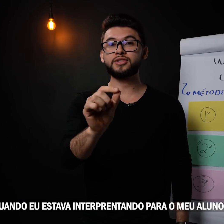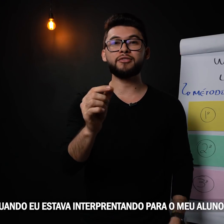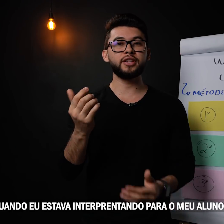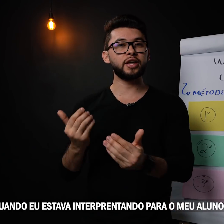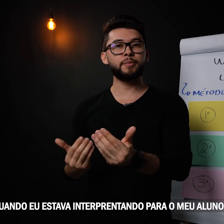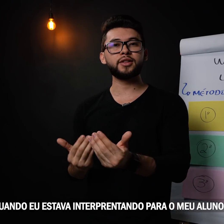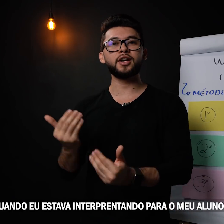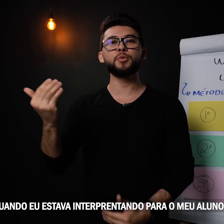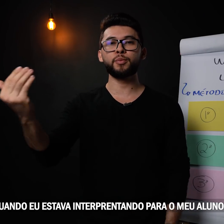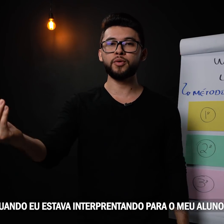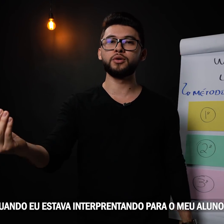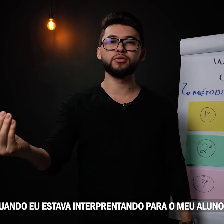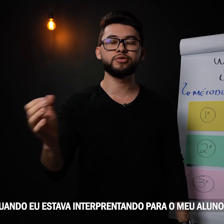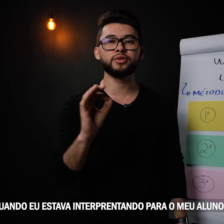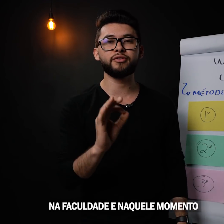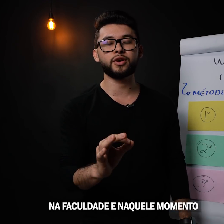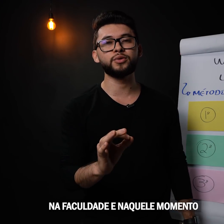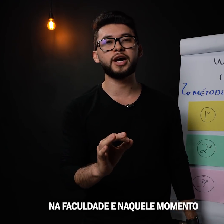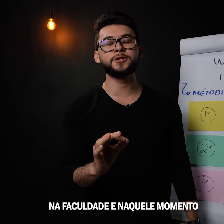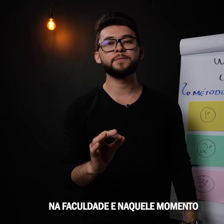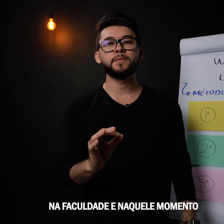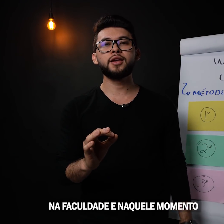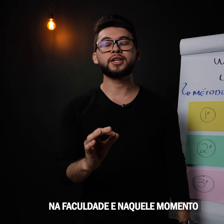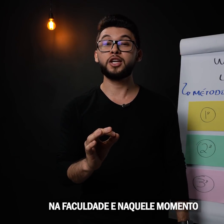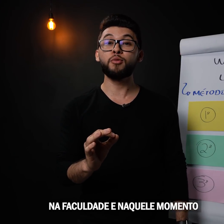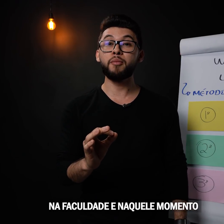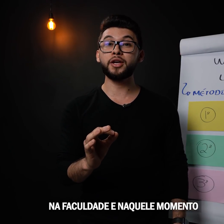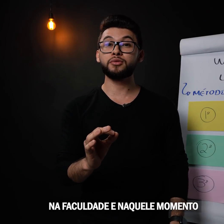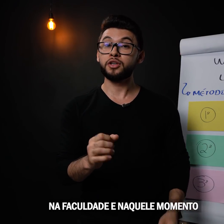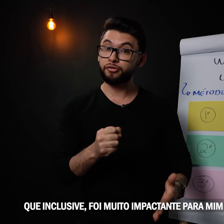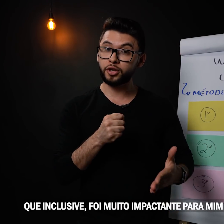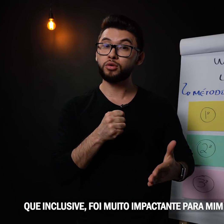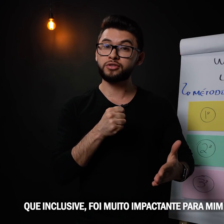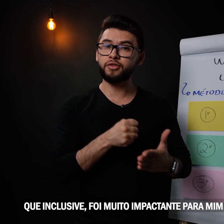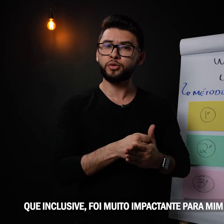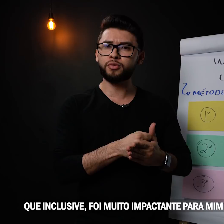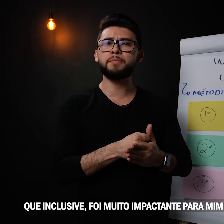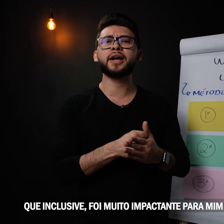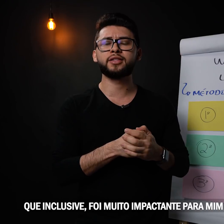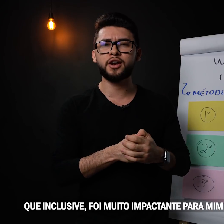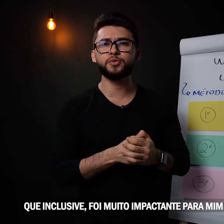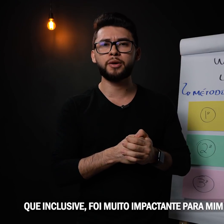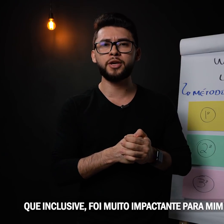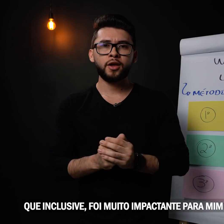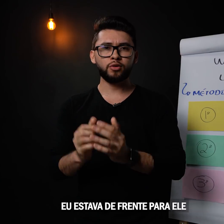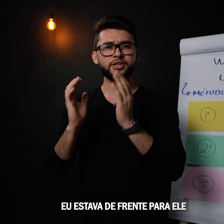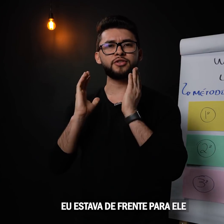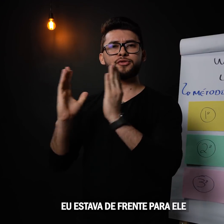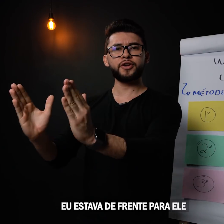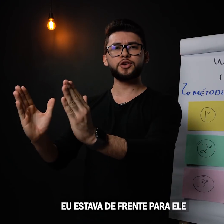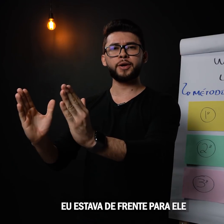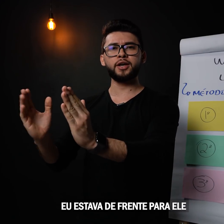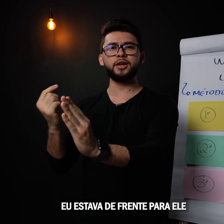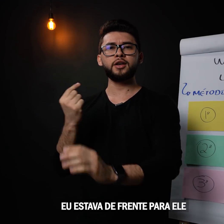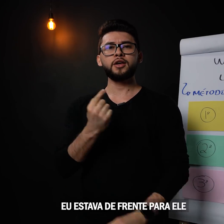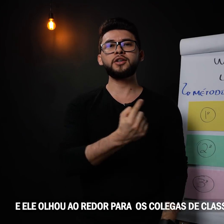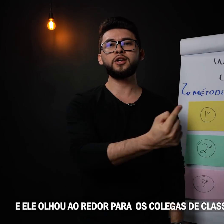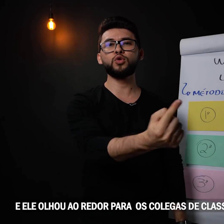estava interpretando para o meu aluno surdo na faculdade e naquele momento, que foi inclusive muito impactante para mim, eu estava de frente para ele e ele